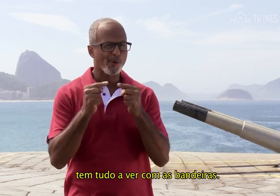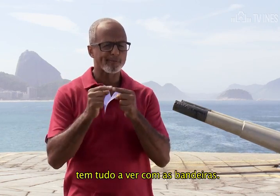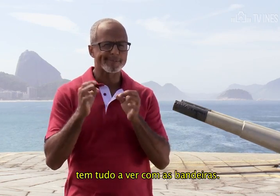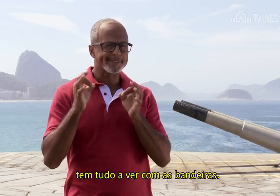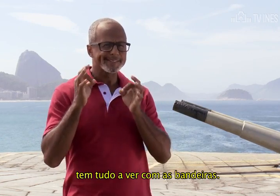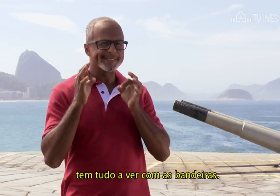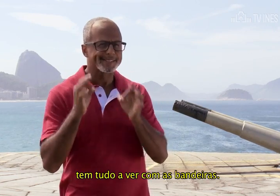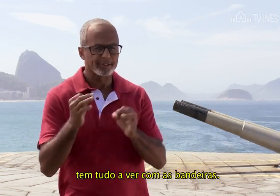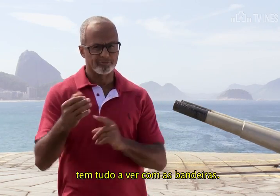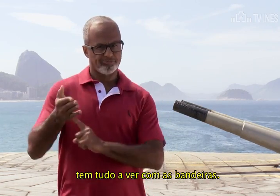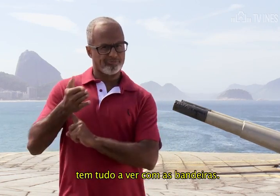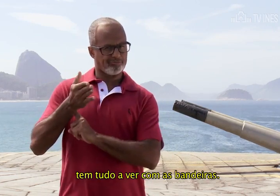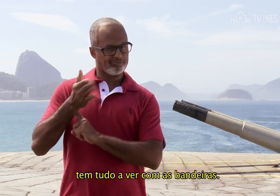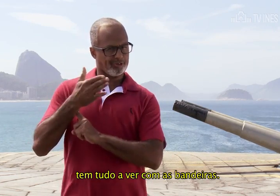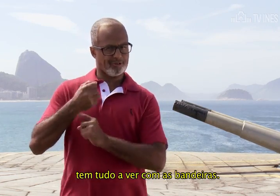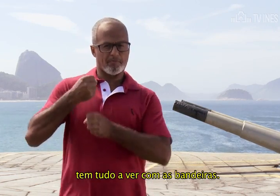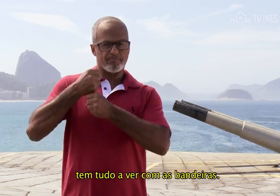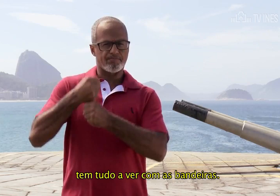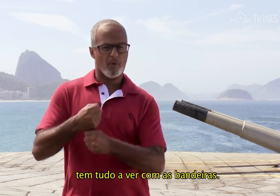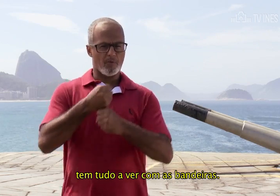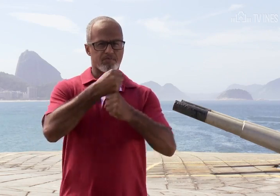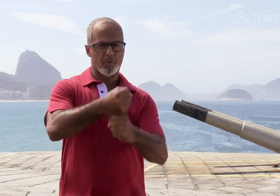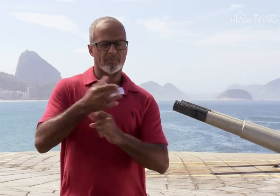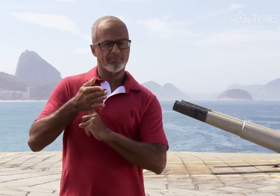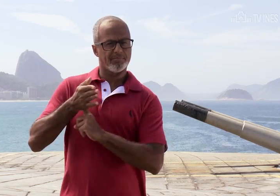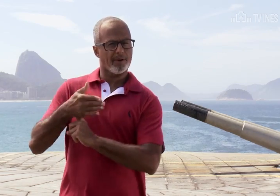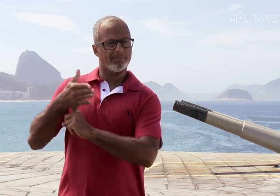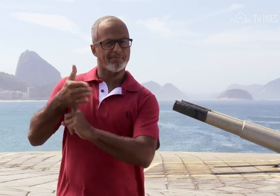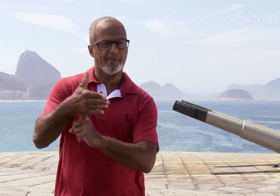tem tudo a ver com as bandeiras.